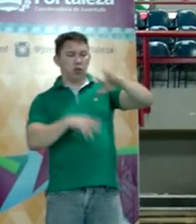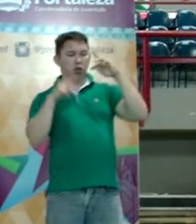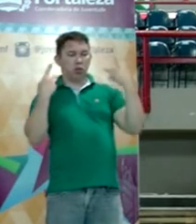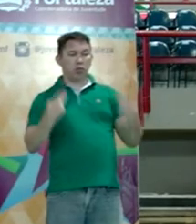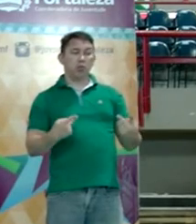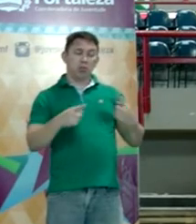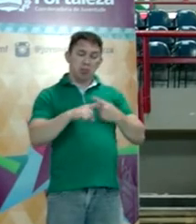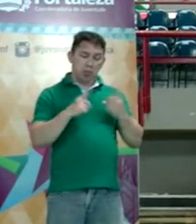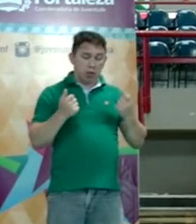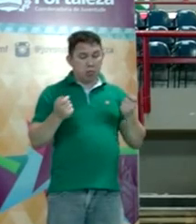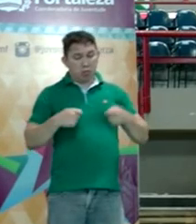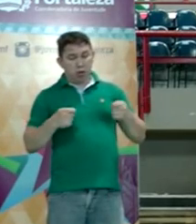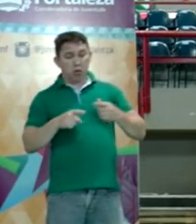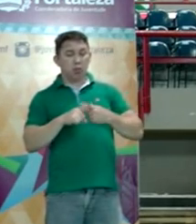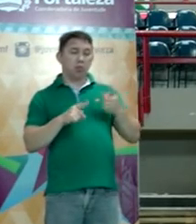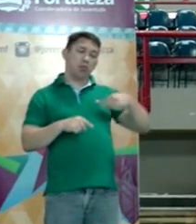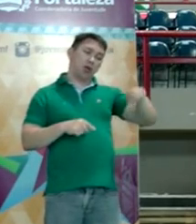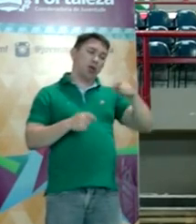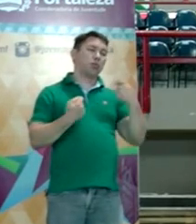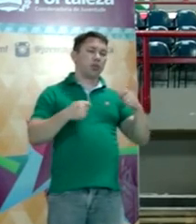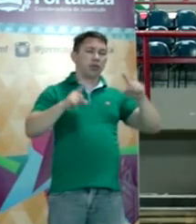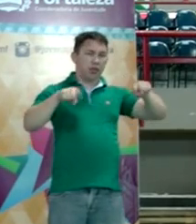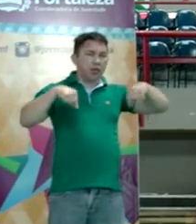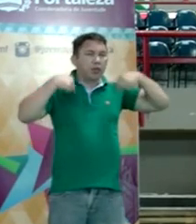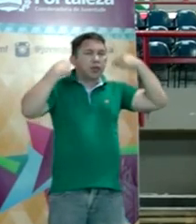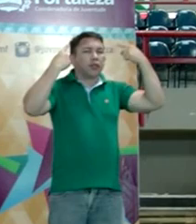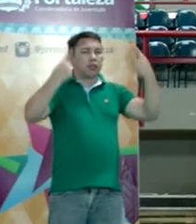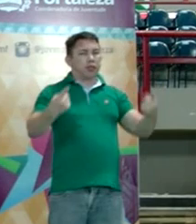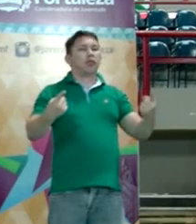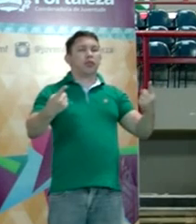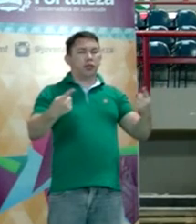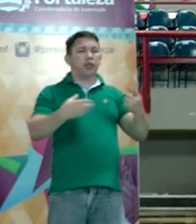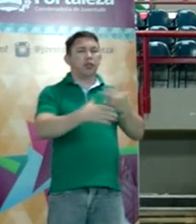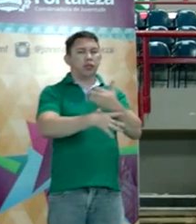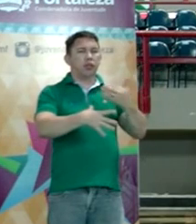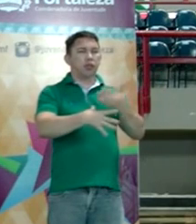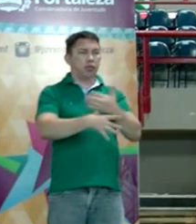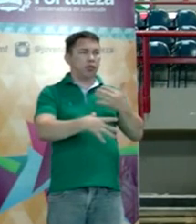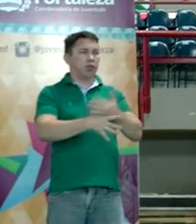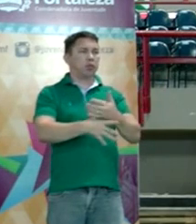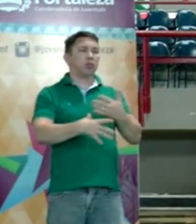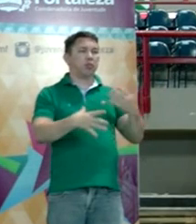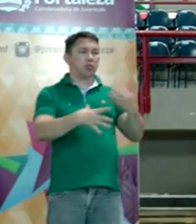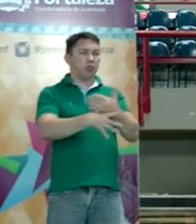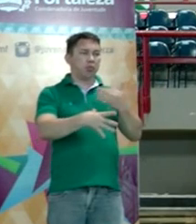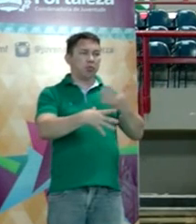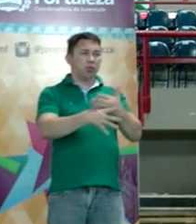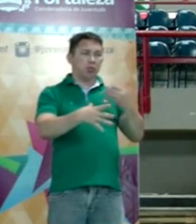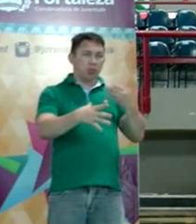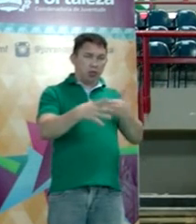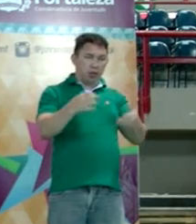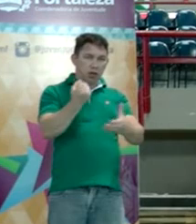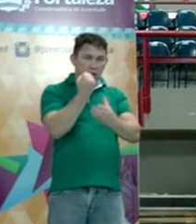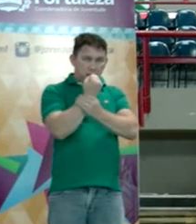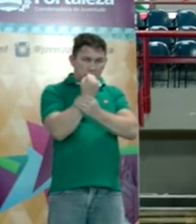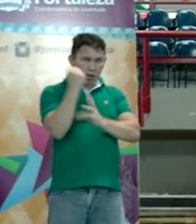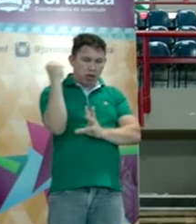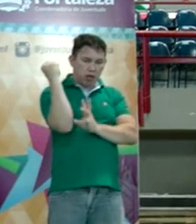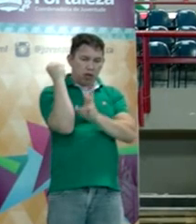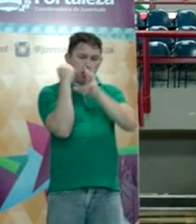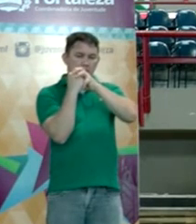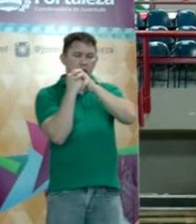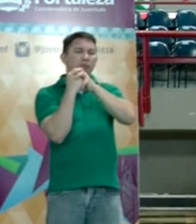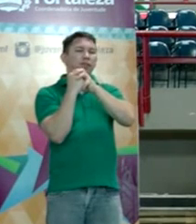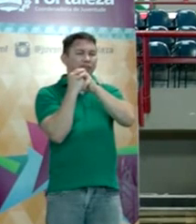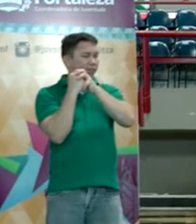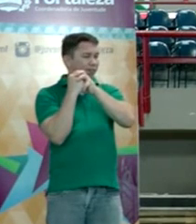sido, mas uma coisa é certa, a gente está precisando dar uma renovada nessa invenção, porque as nossas cidades elas não são sustentáveis, elas